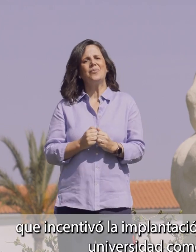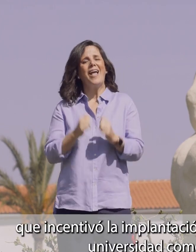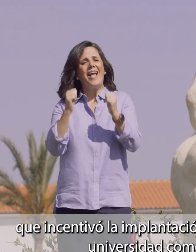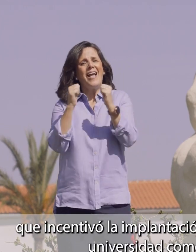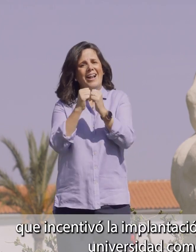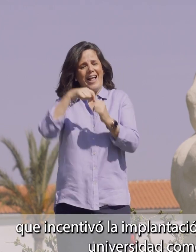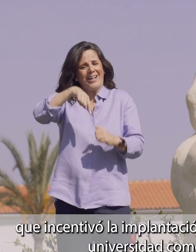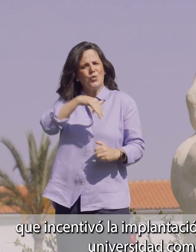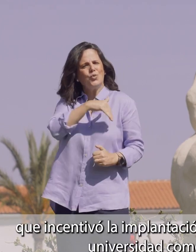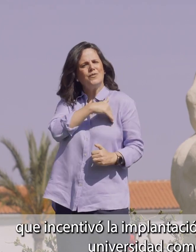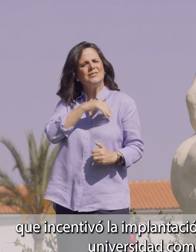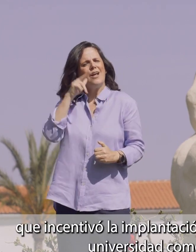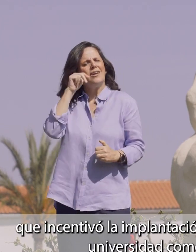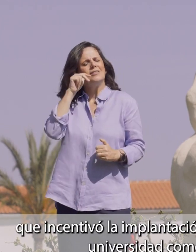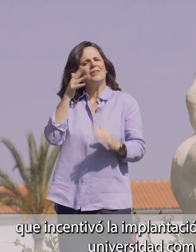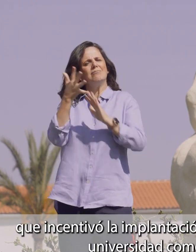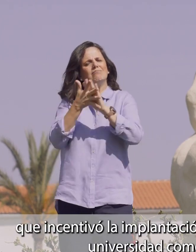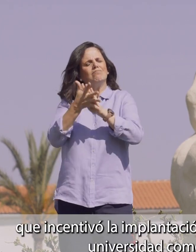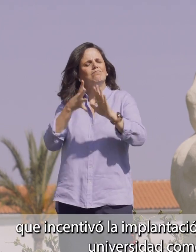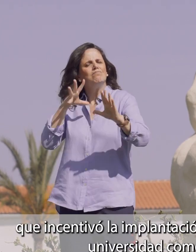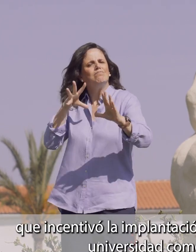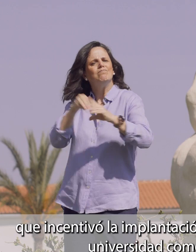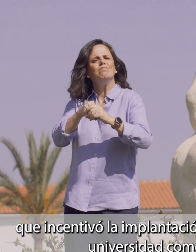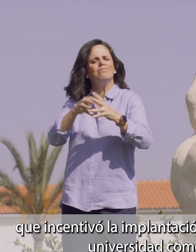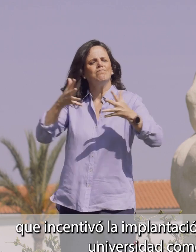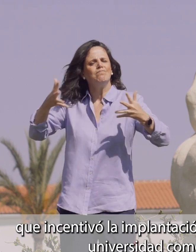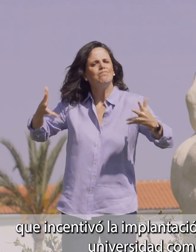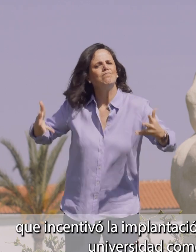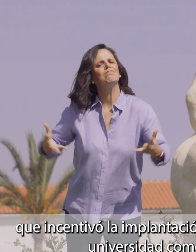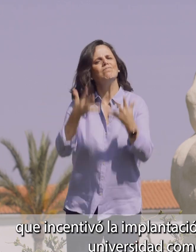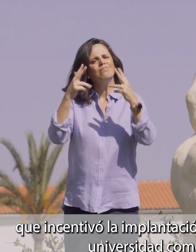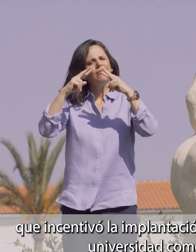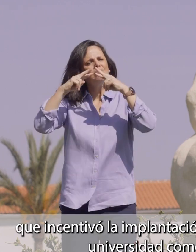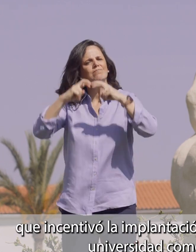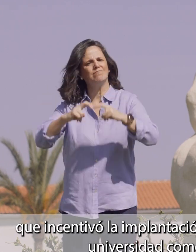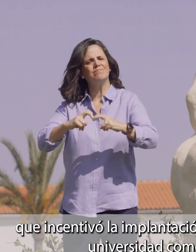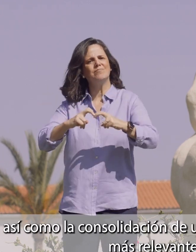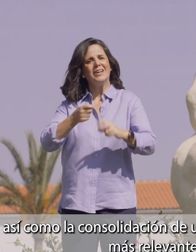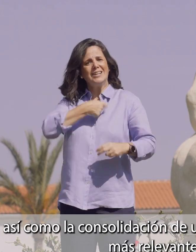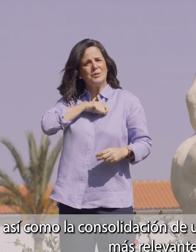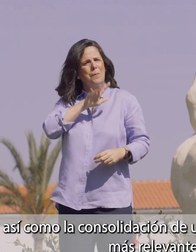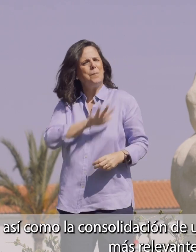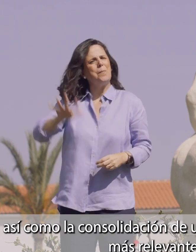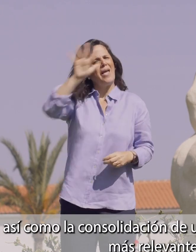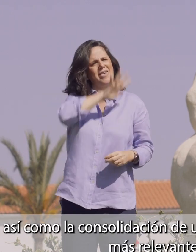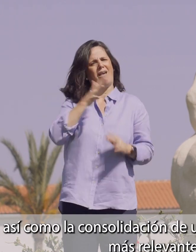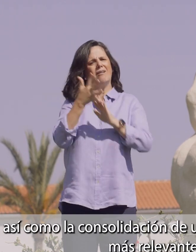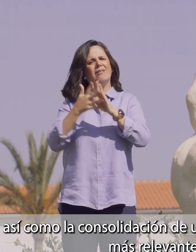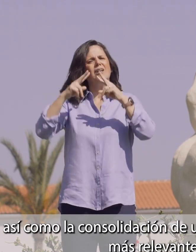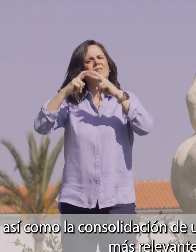que incentivó la implantación de la lengua de signos en esta universidad como materia de estudio, así como la consolidación de uno de los